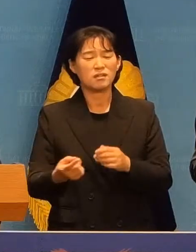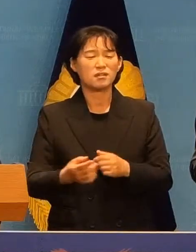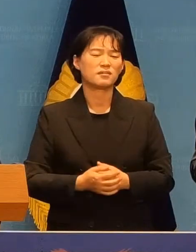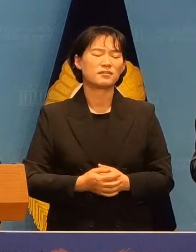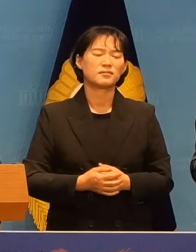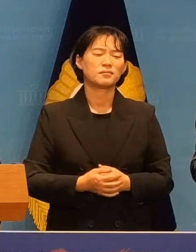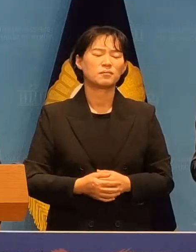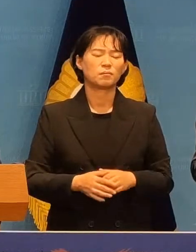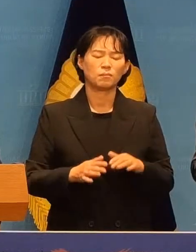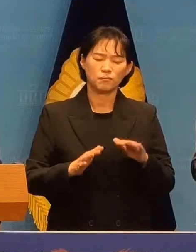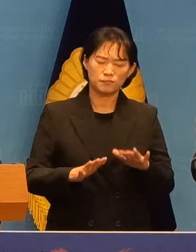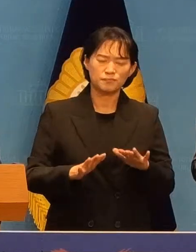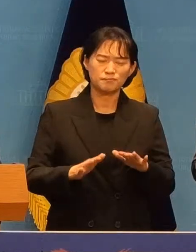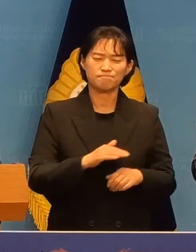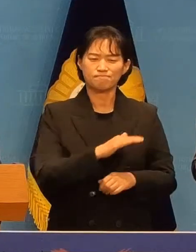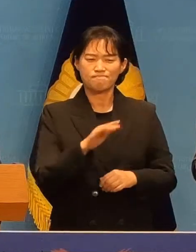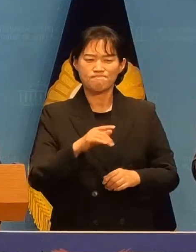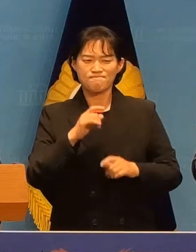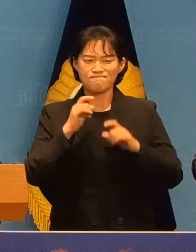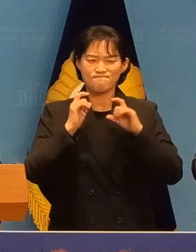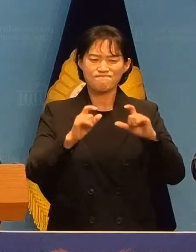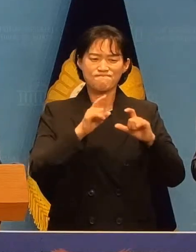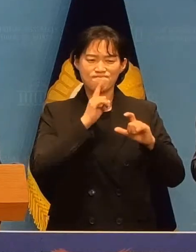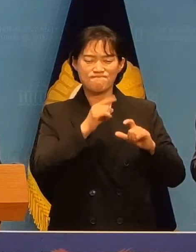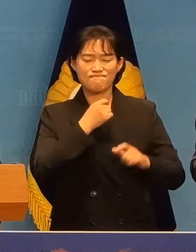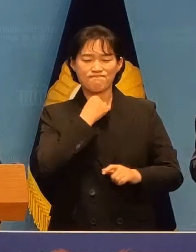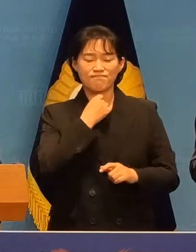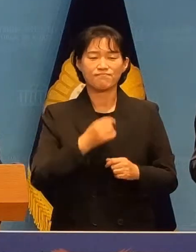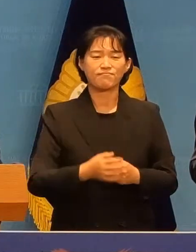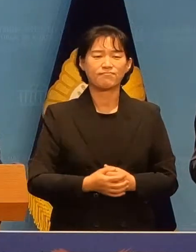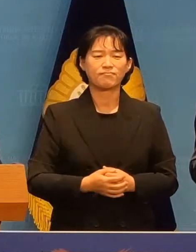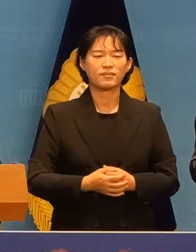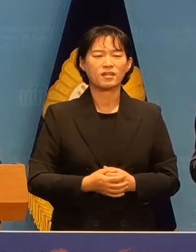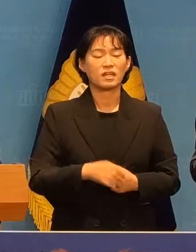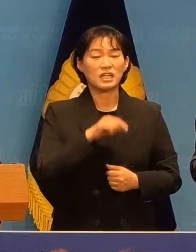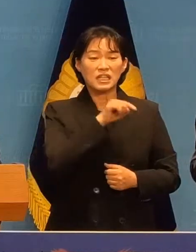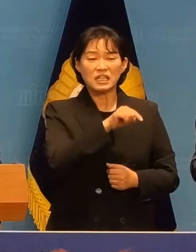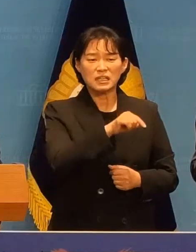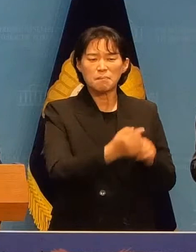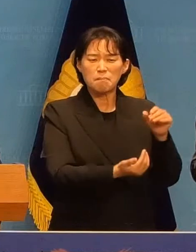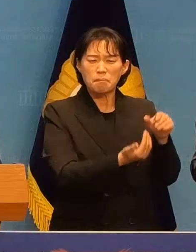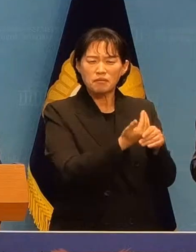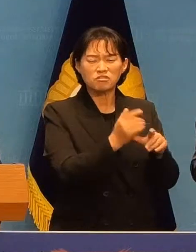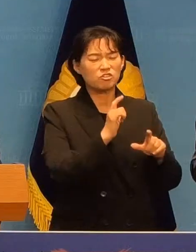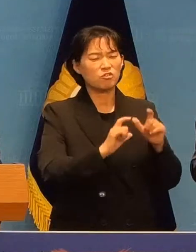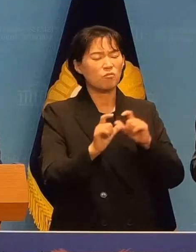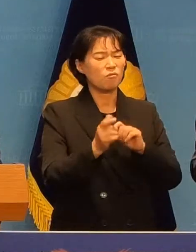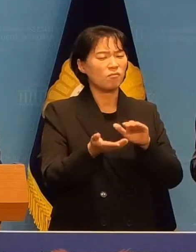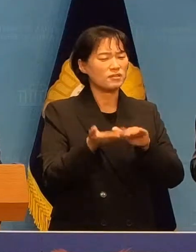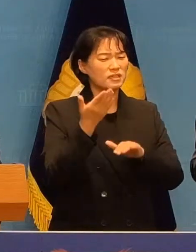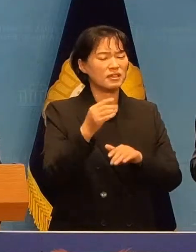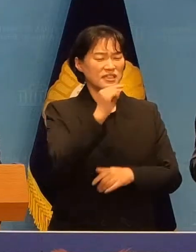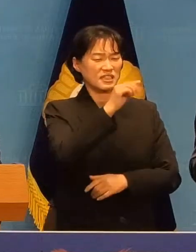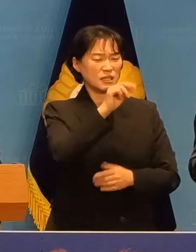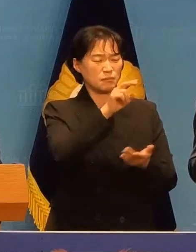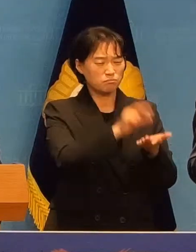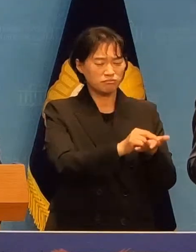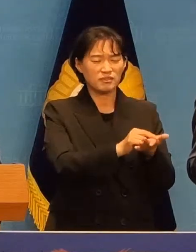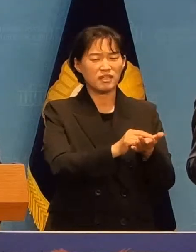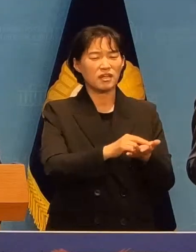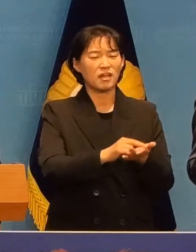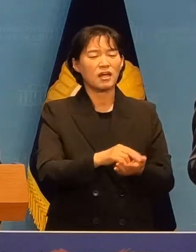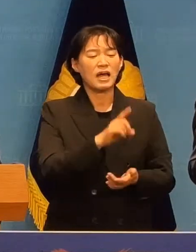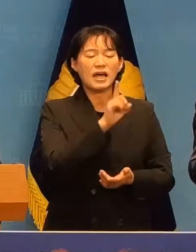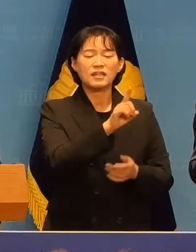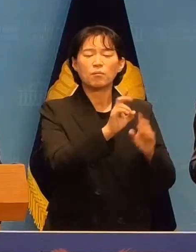그래서 오늘 우리는 단호히 말씀드리고자 합니다. 이 사태를 더 이상의 GM의 문제, 한